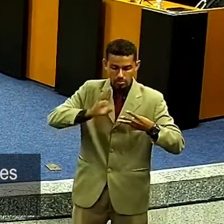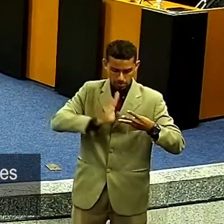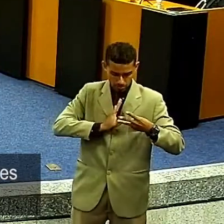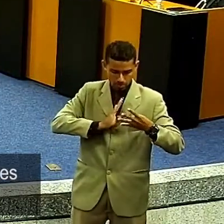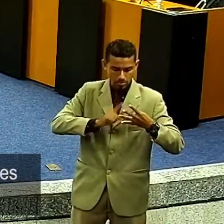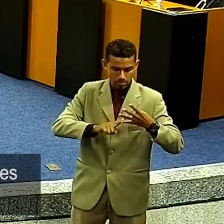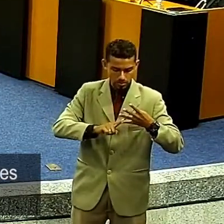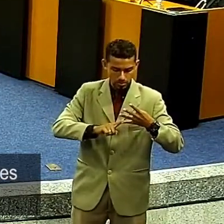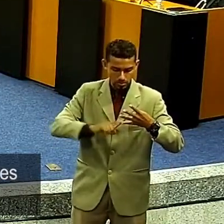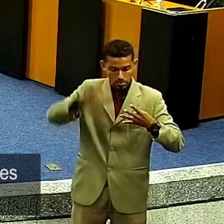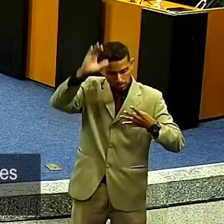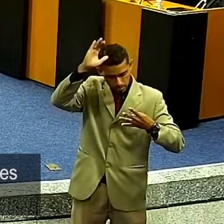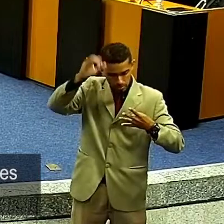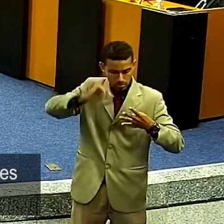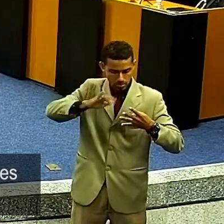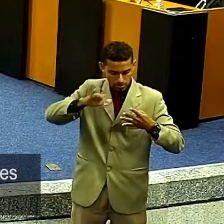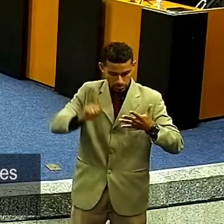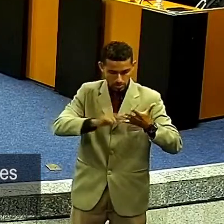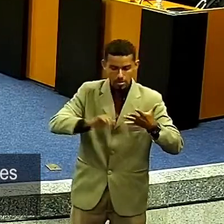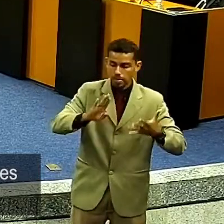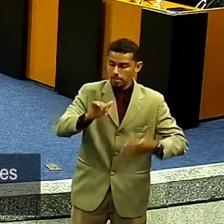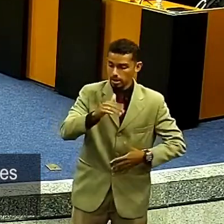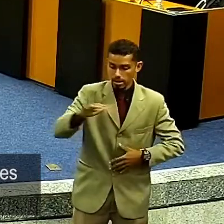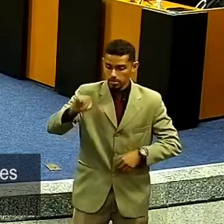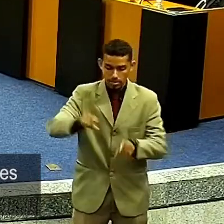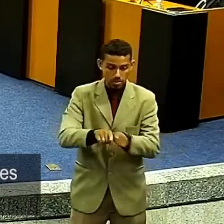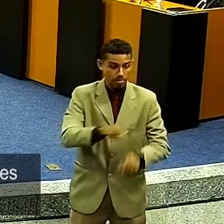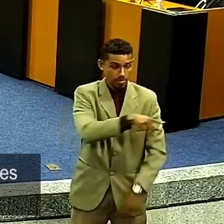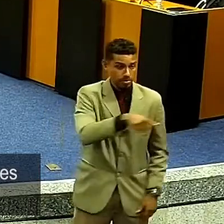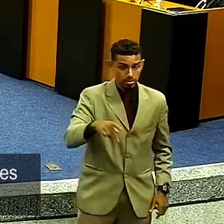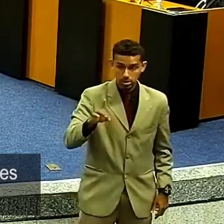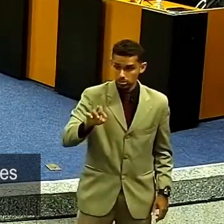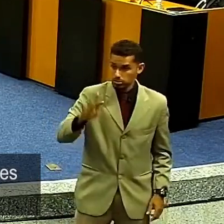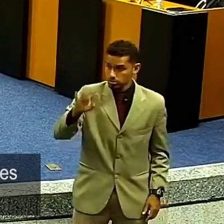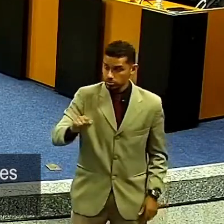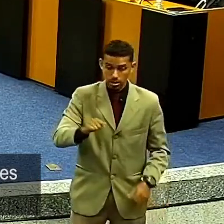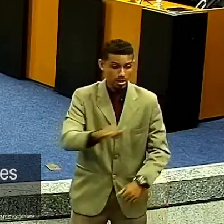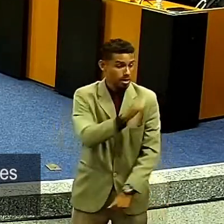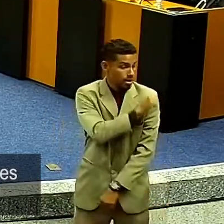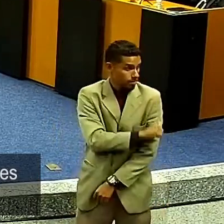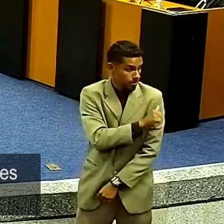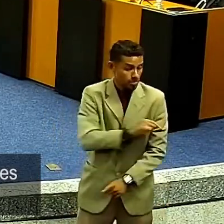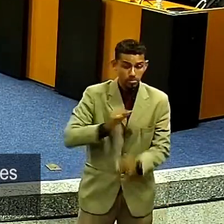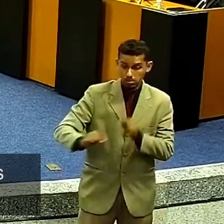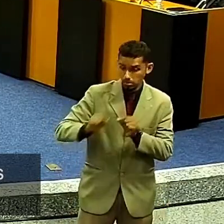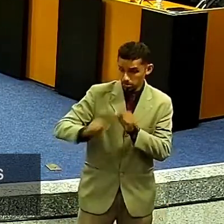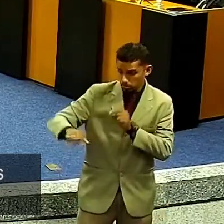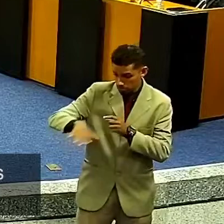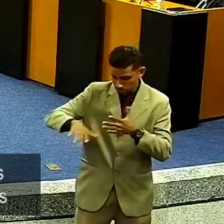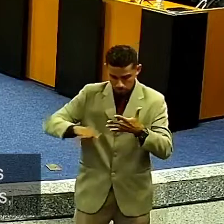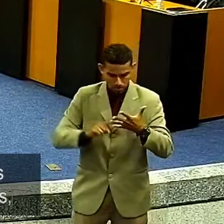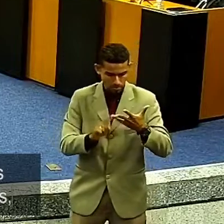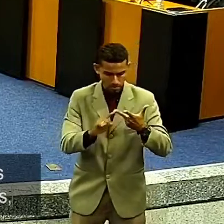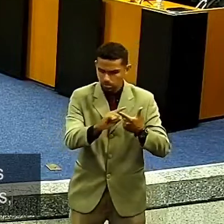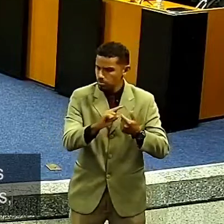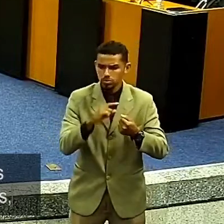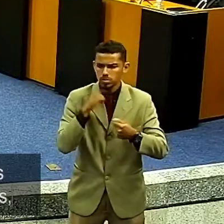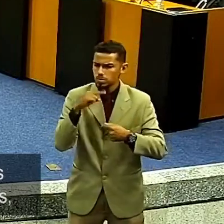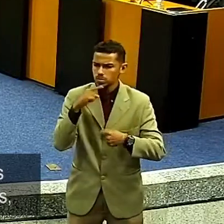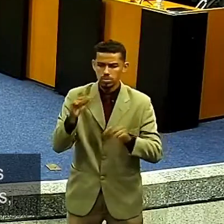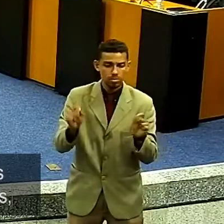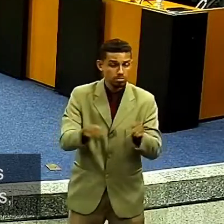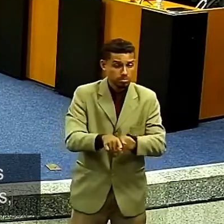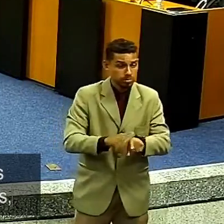balsas Caxias Bacabal Presidente Dutra e Pinheiro Porque como todos sabem sabem não é possível